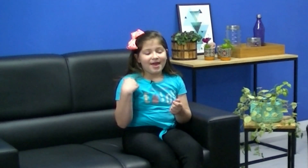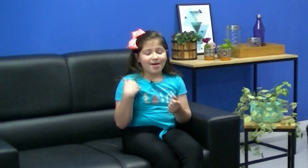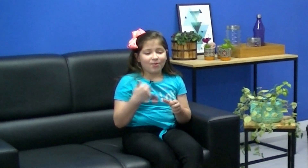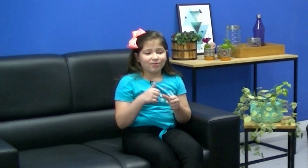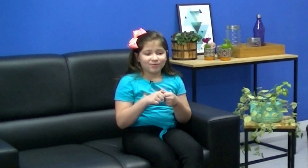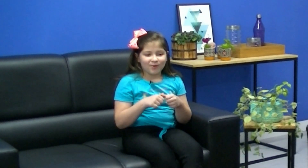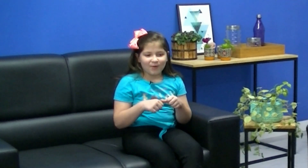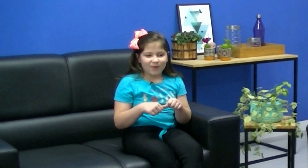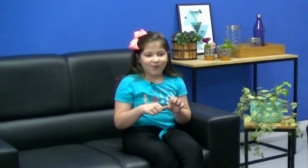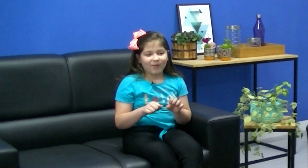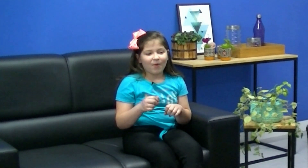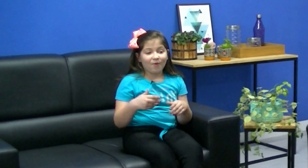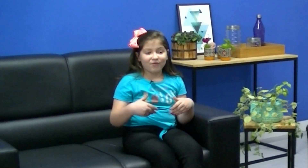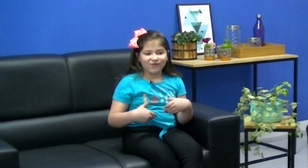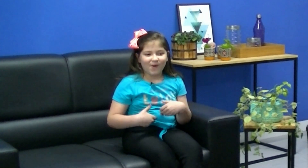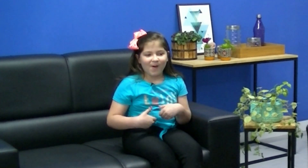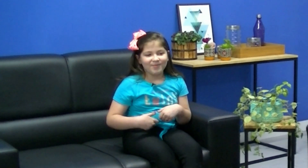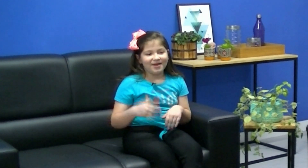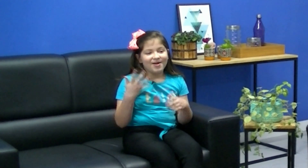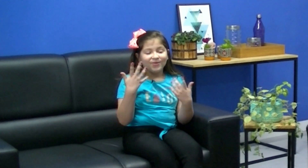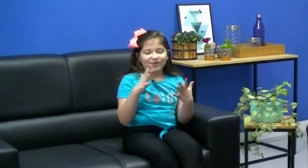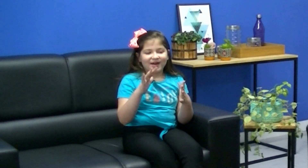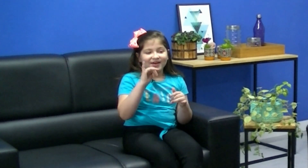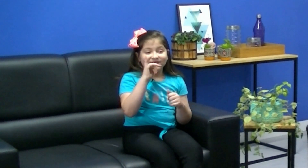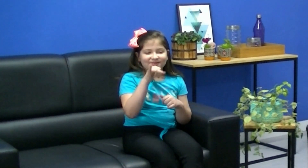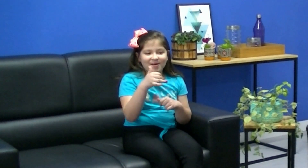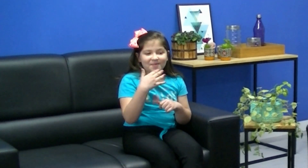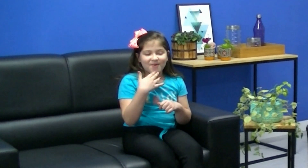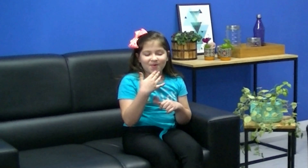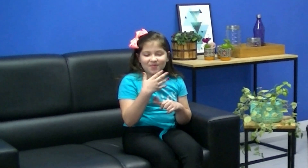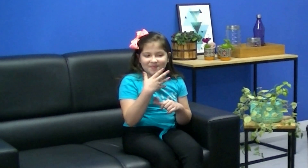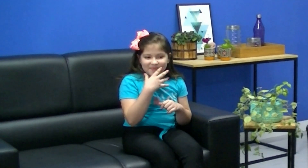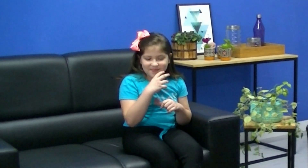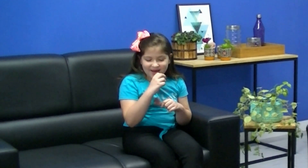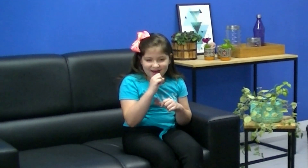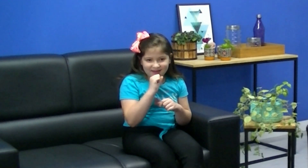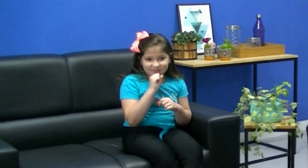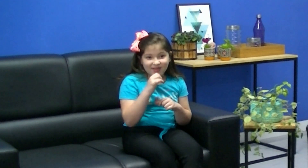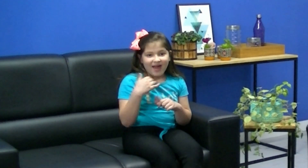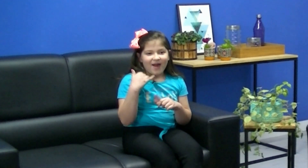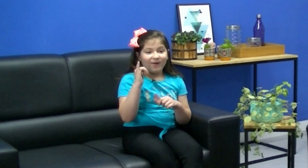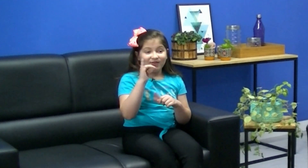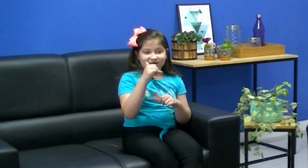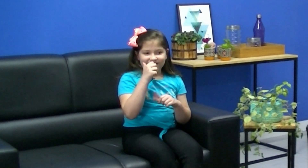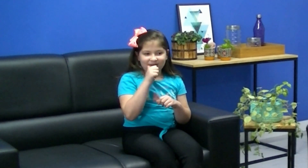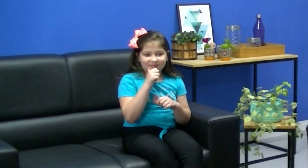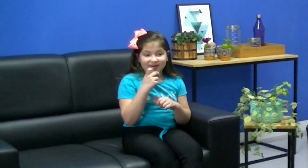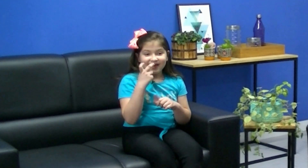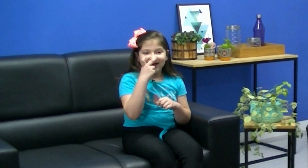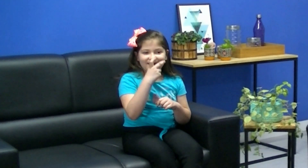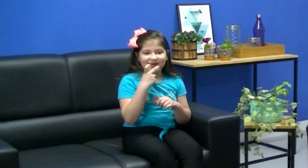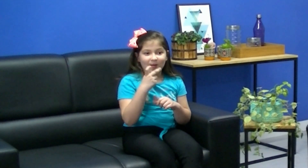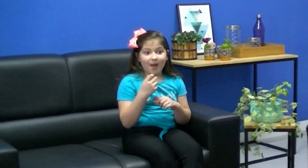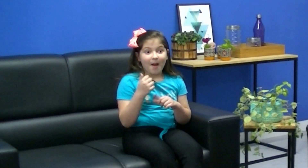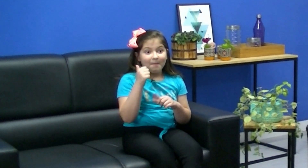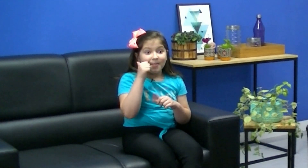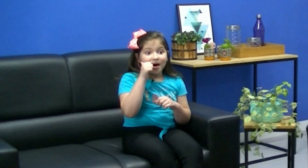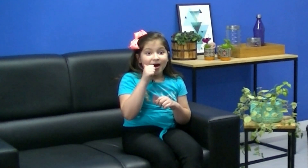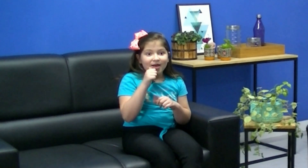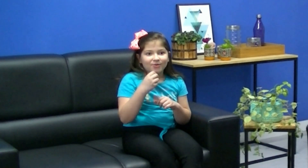eu tô com fome, não quero ajudar o meu pai, ela minha mãe. Mãe, eu tô